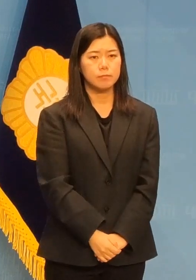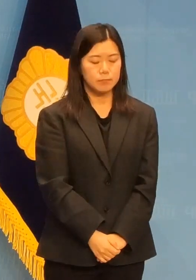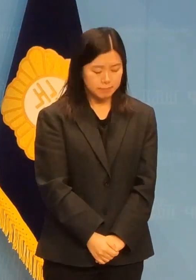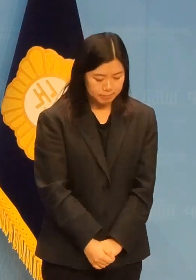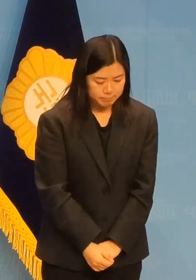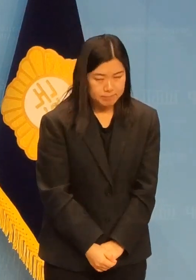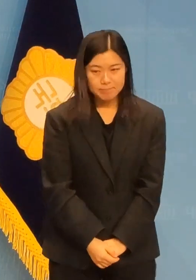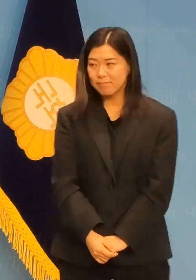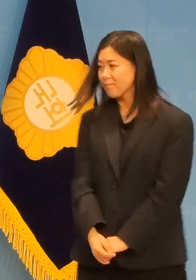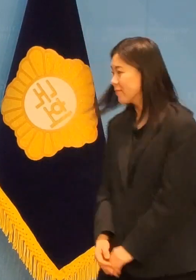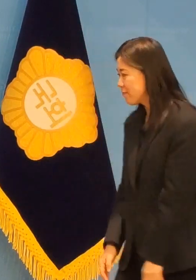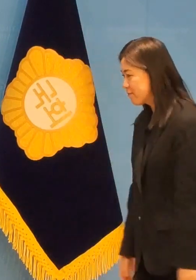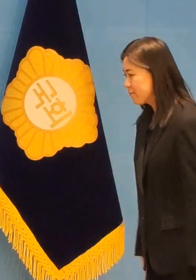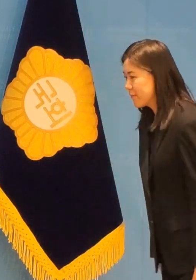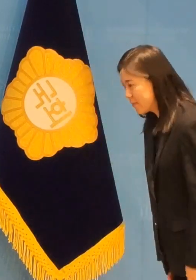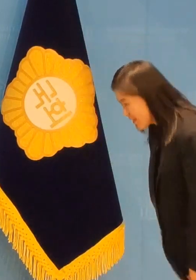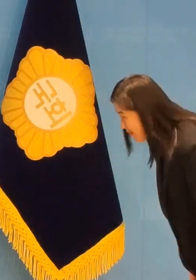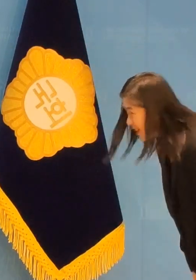감사합니다.